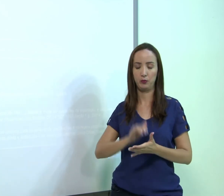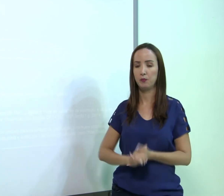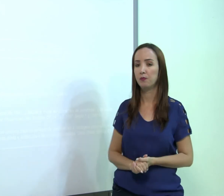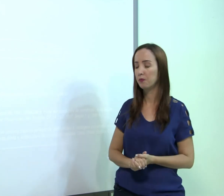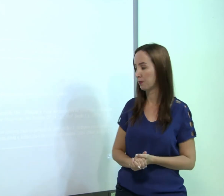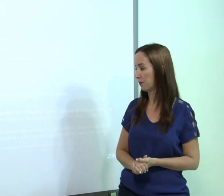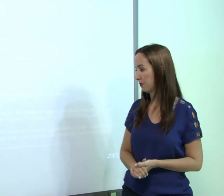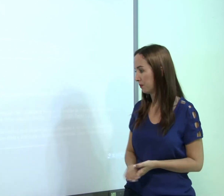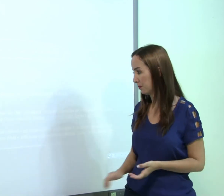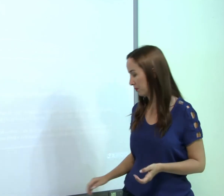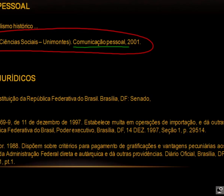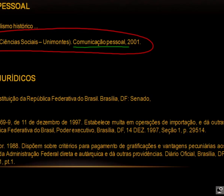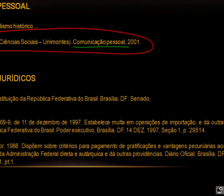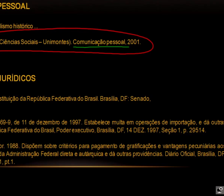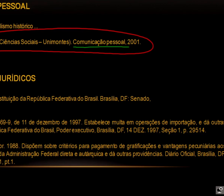exemplo.